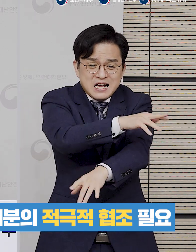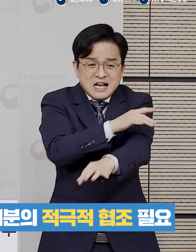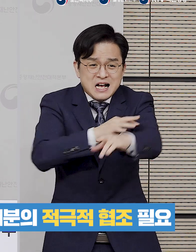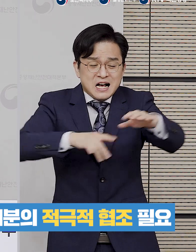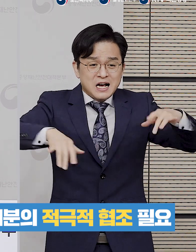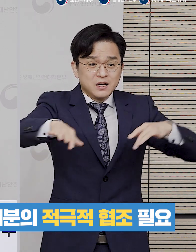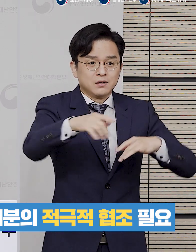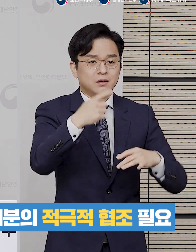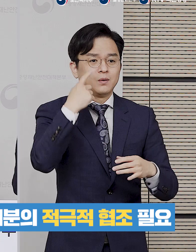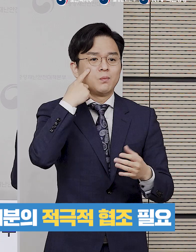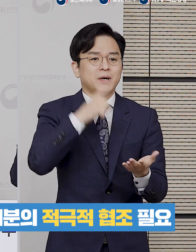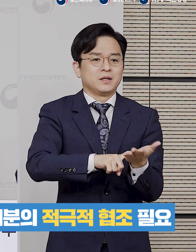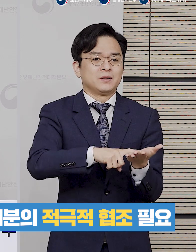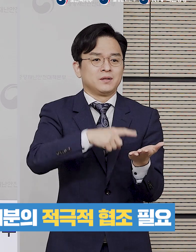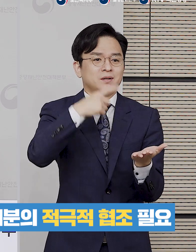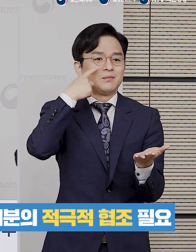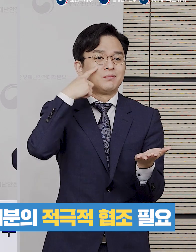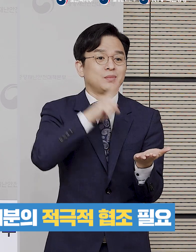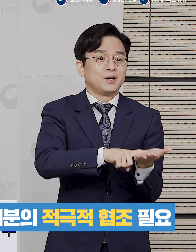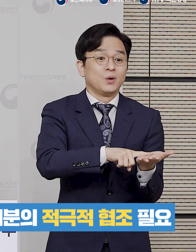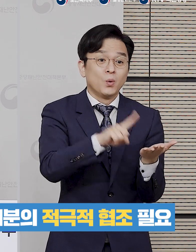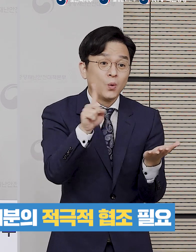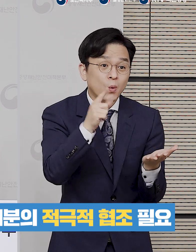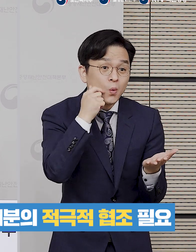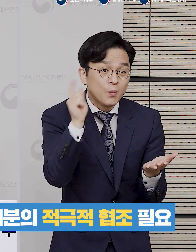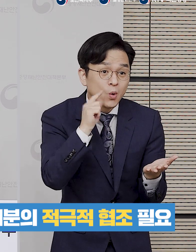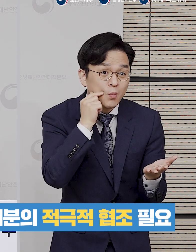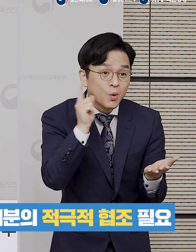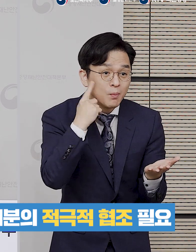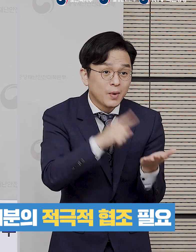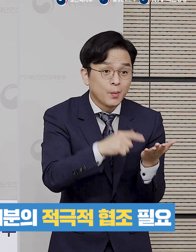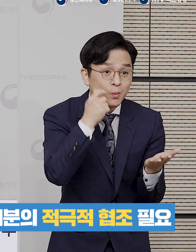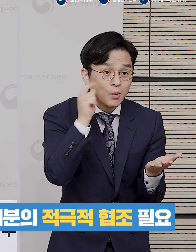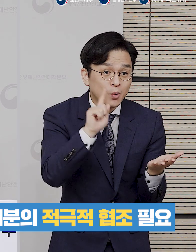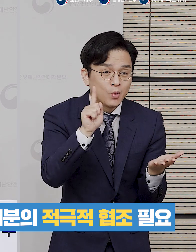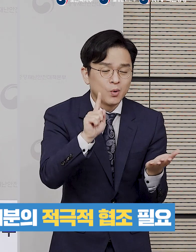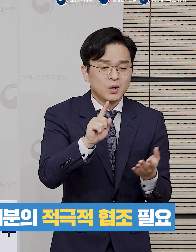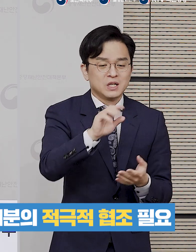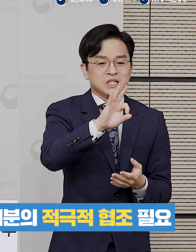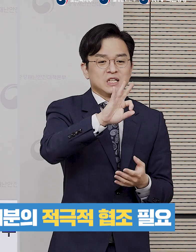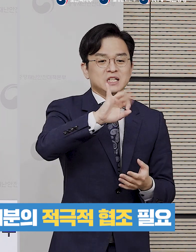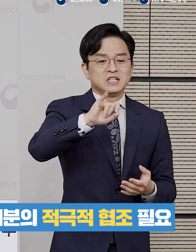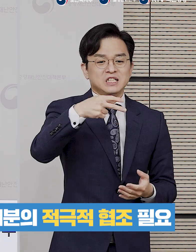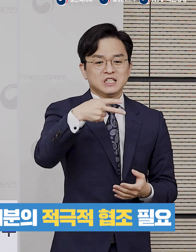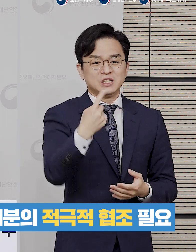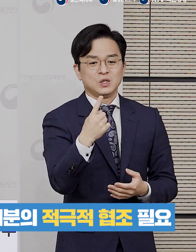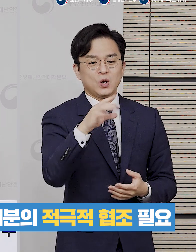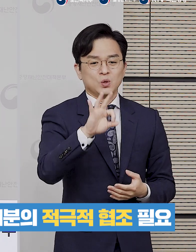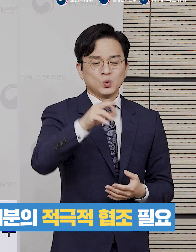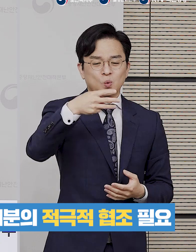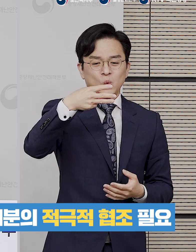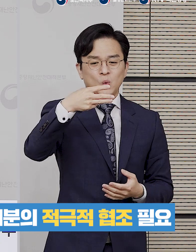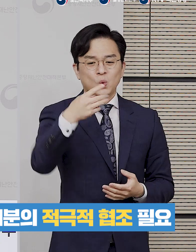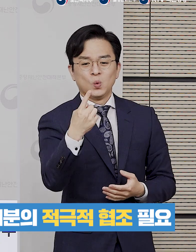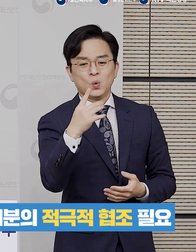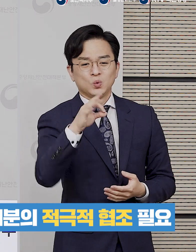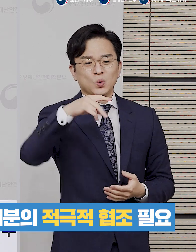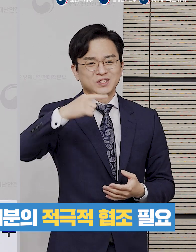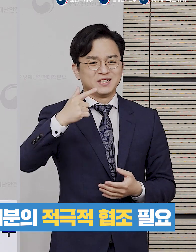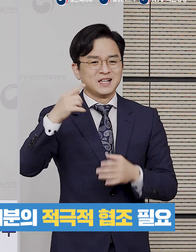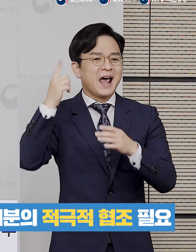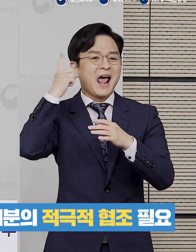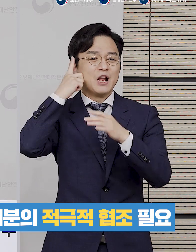인구량이 급증한 모습을 저희가 이동통신의 기지국 이동 상황을 보니까 확인할